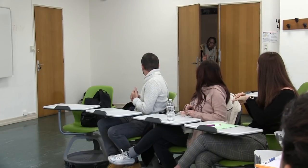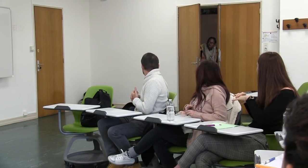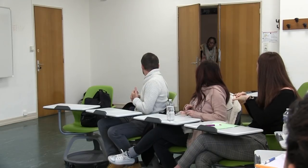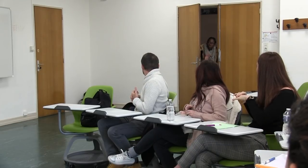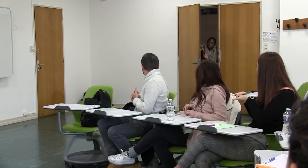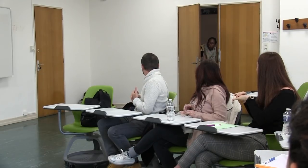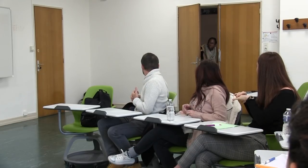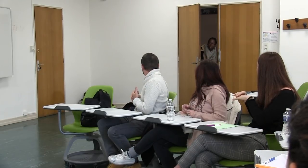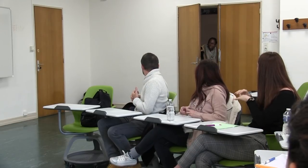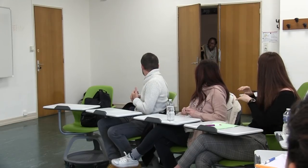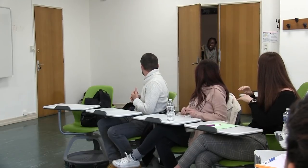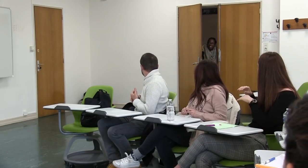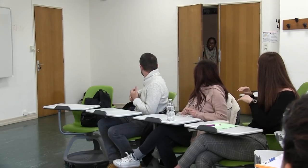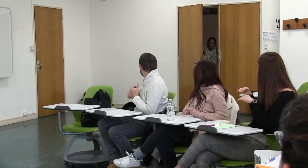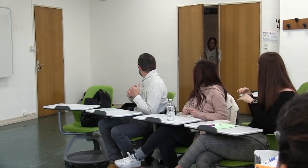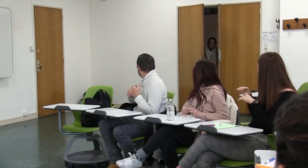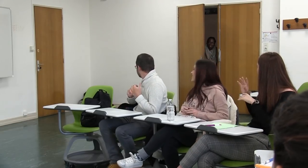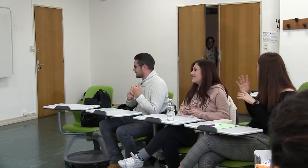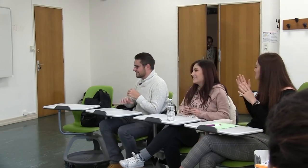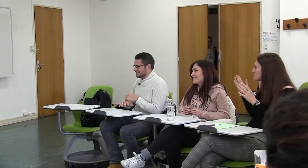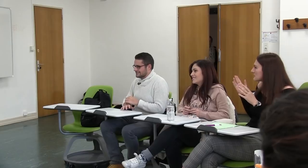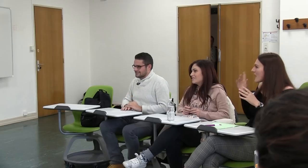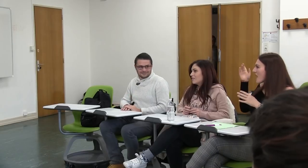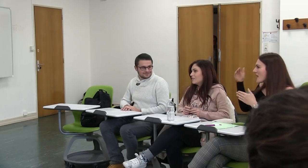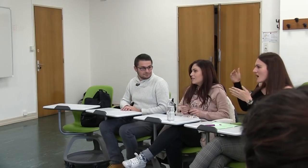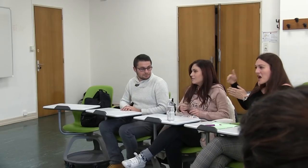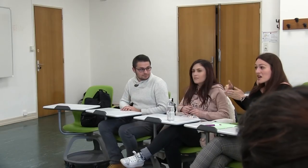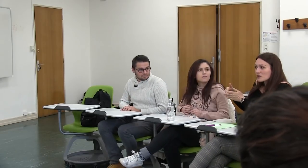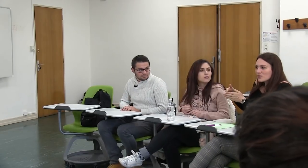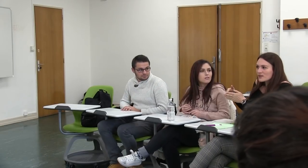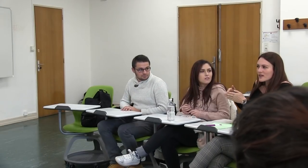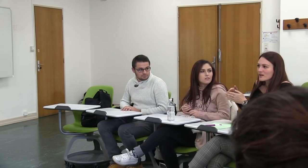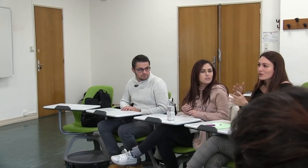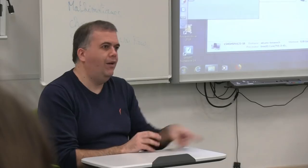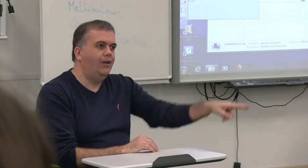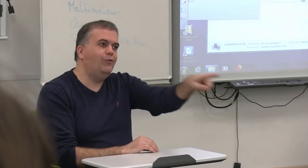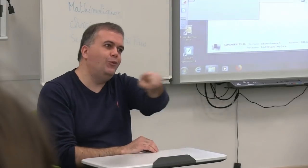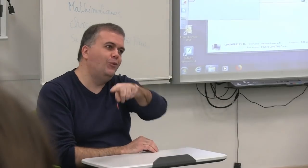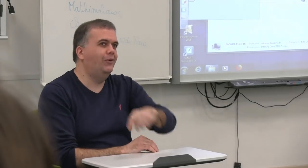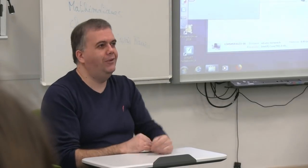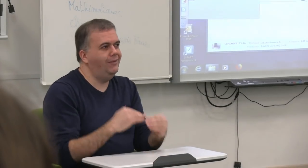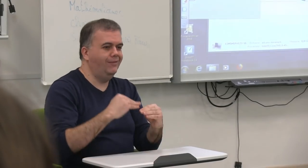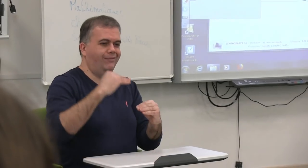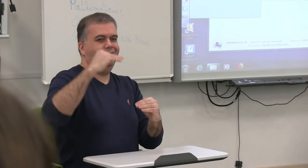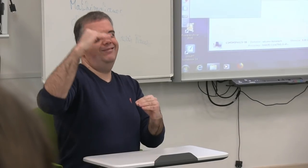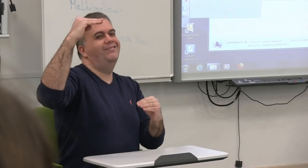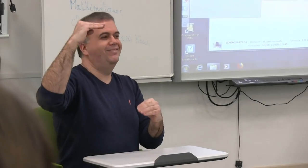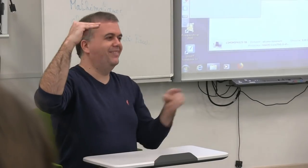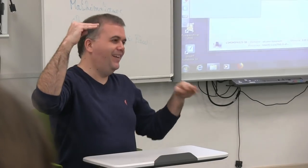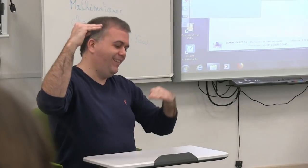professionnels. Mais malheureusement, le monde est regroupé et il est impossible de choisir. C'est un critère de chance. C'est finalement le premier inscrit